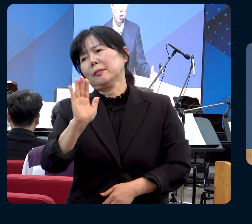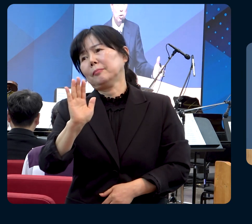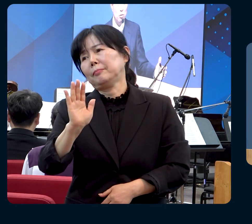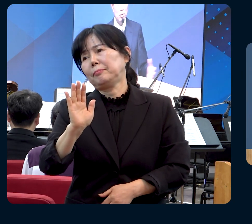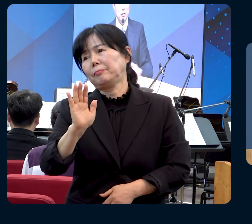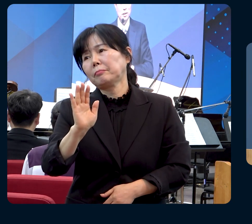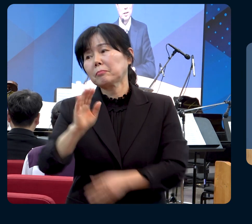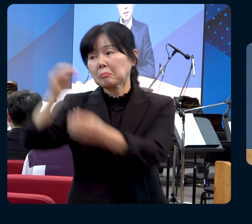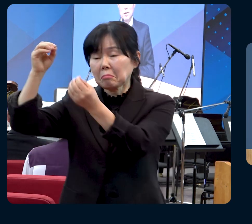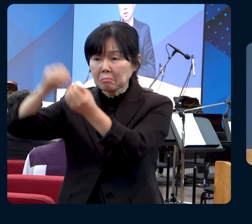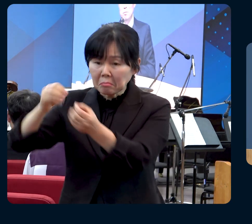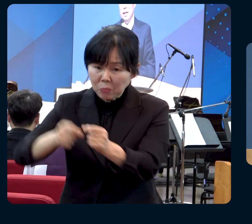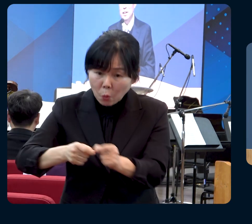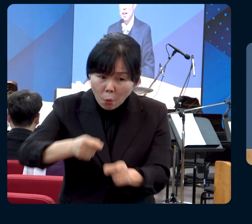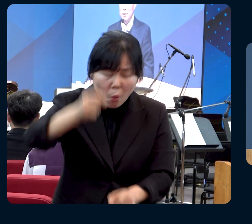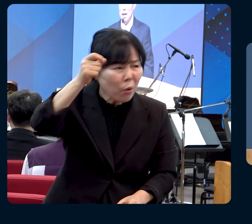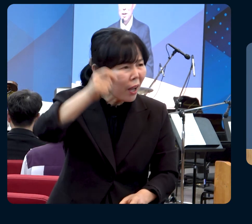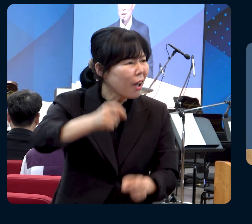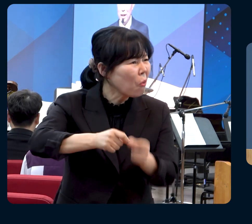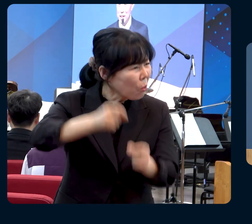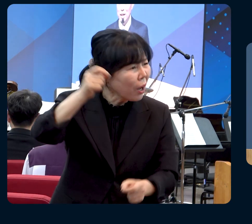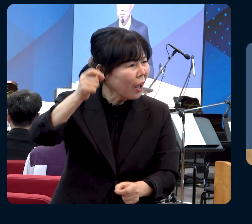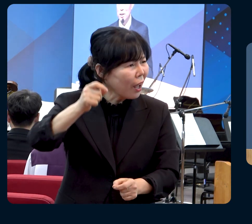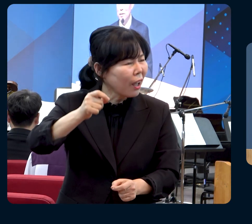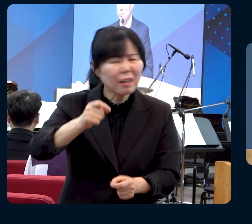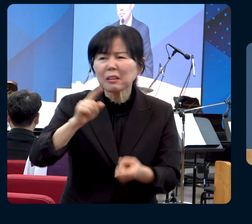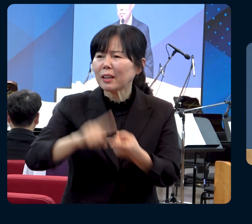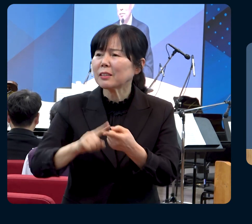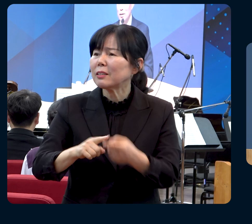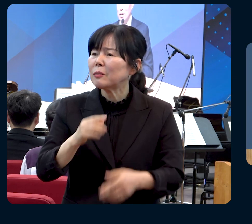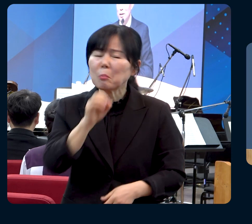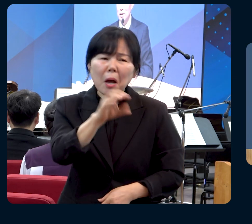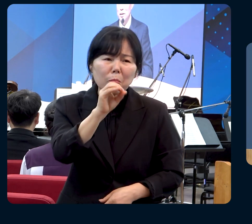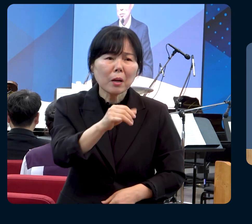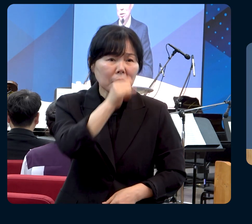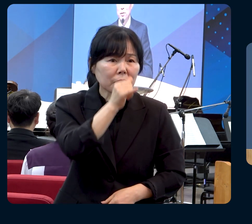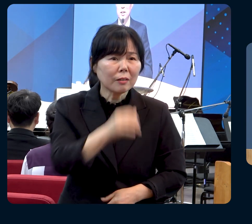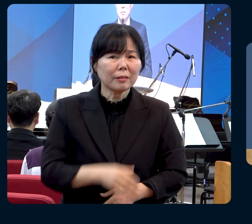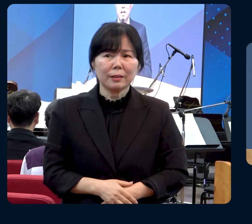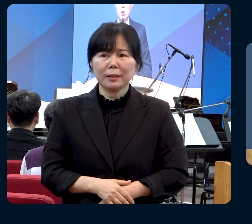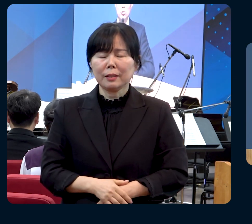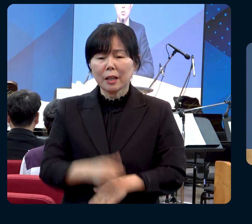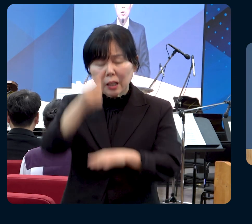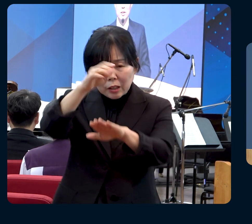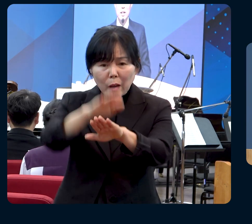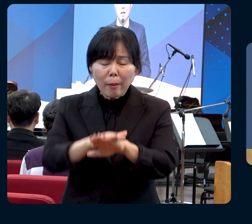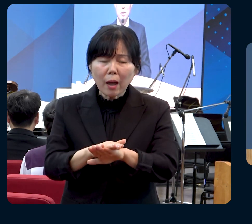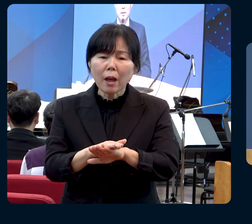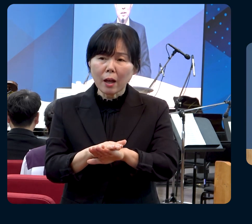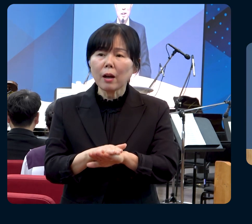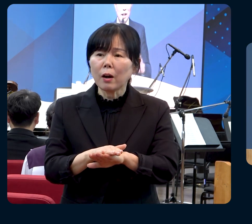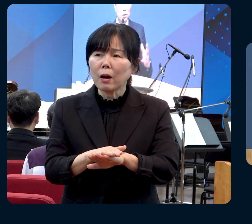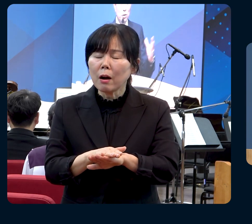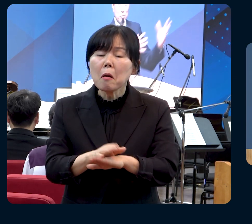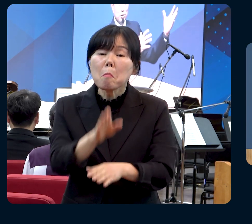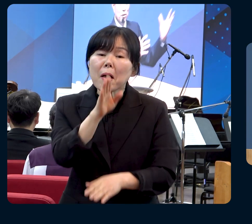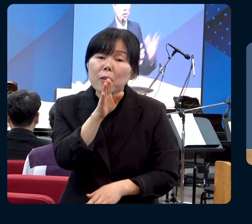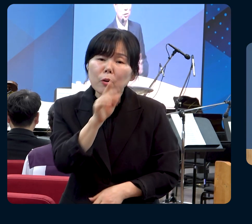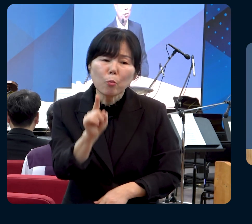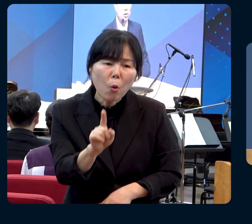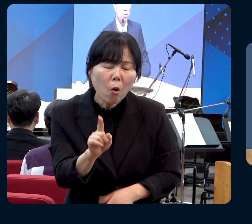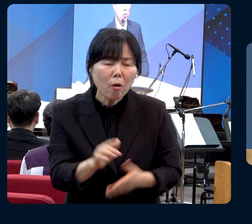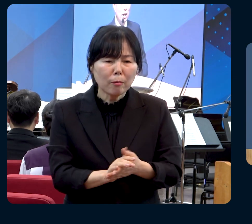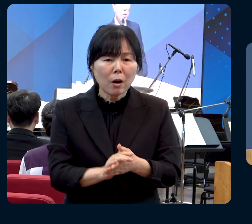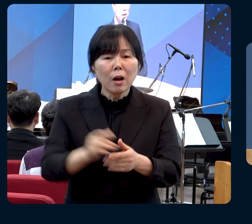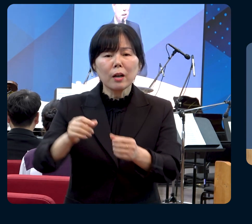여러분, 정통성을 우리는 많이 얘기합니다. 예배의 정통성을 얘기하면 카톨릭부터